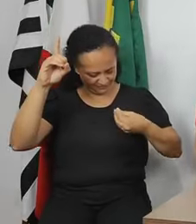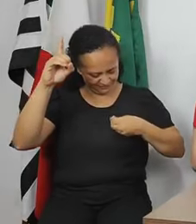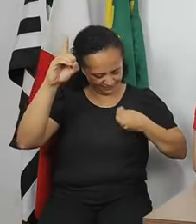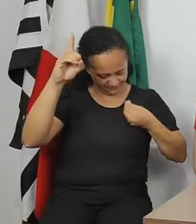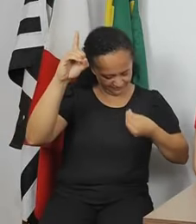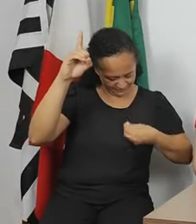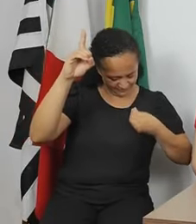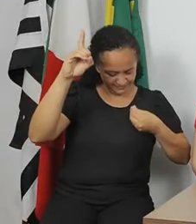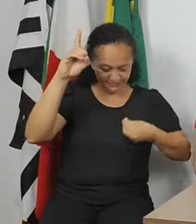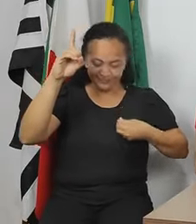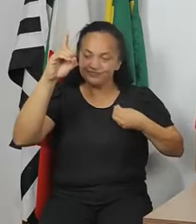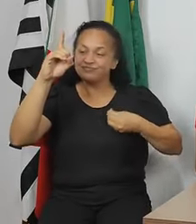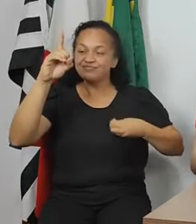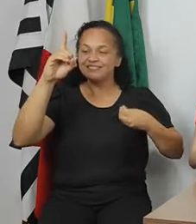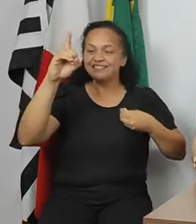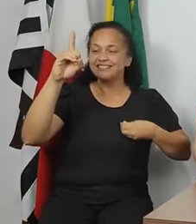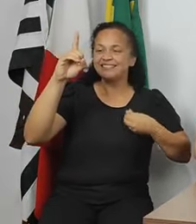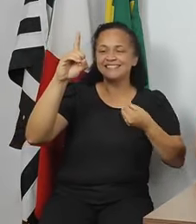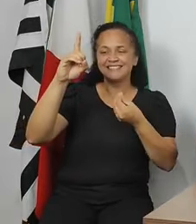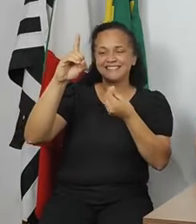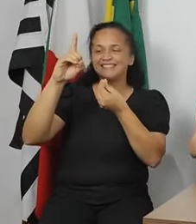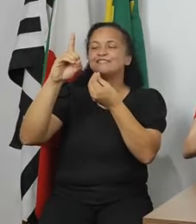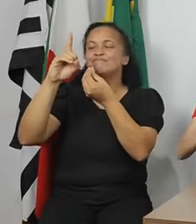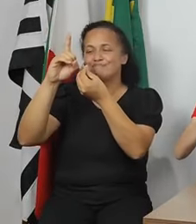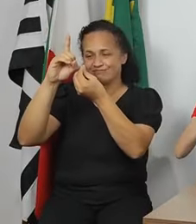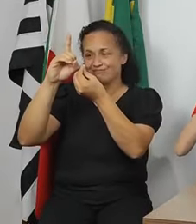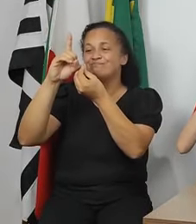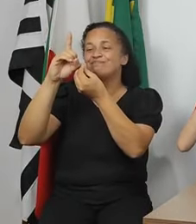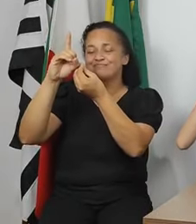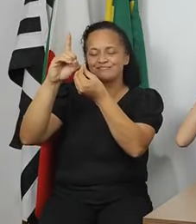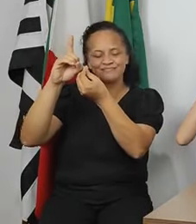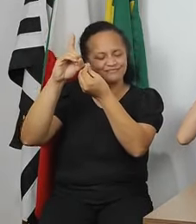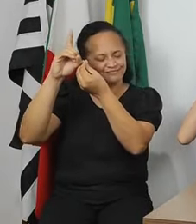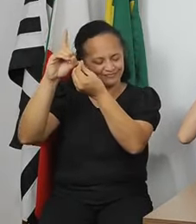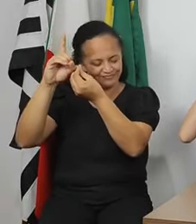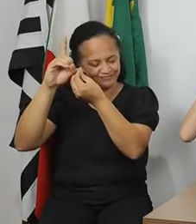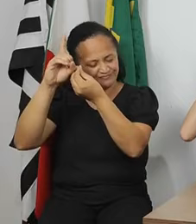vida eu te consagro.